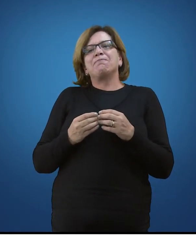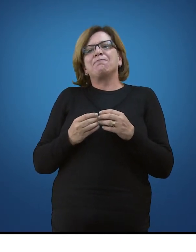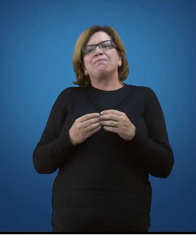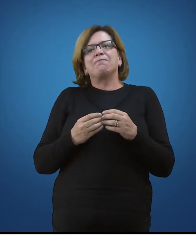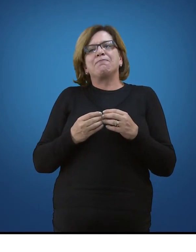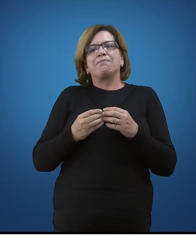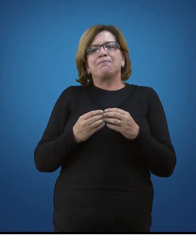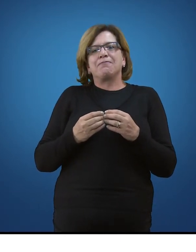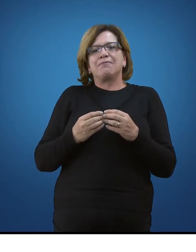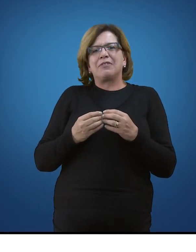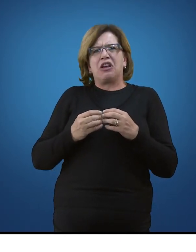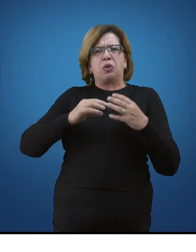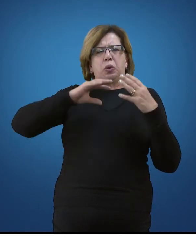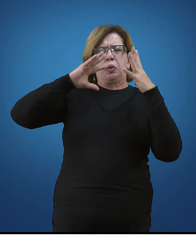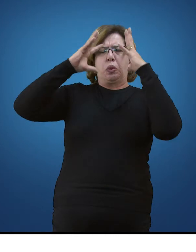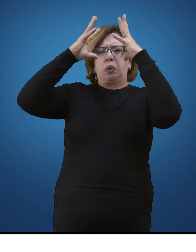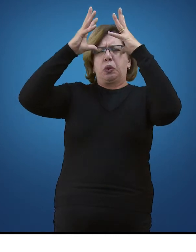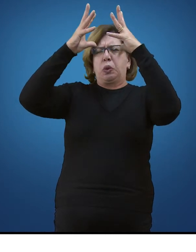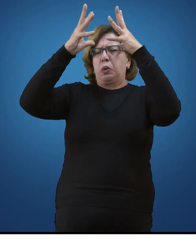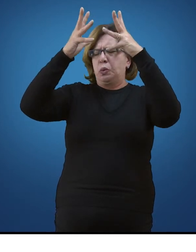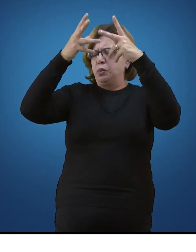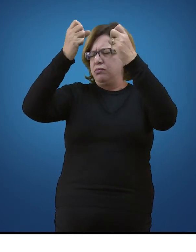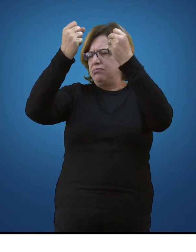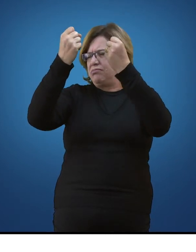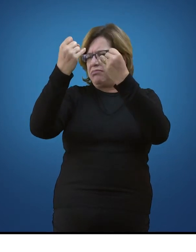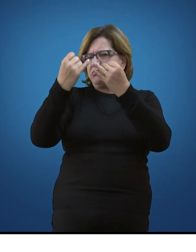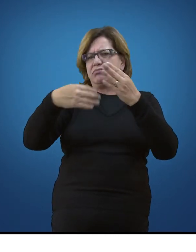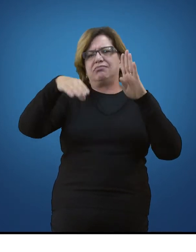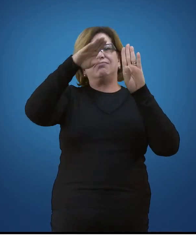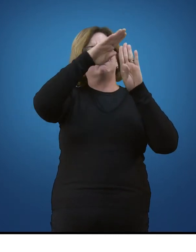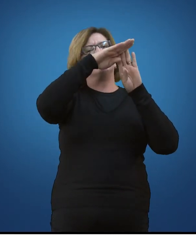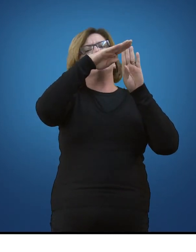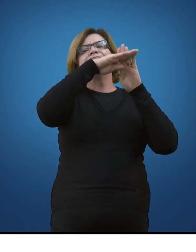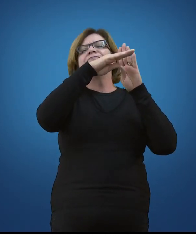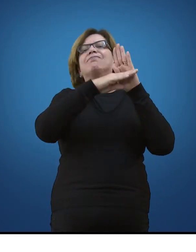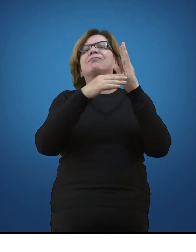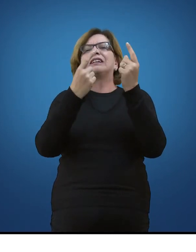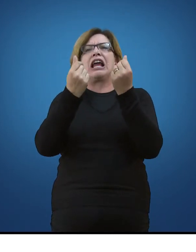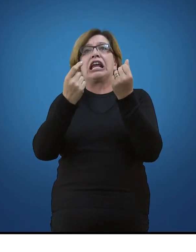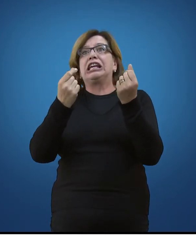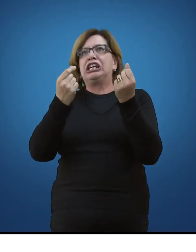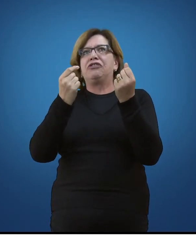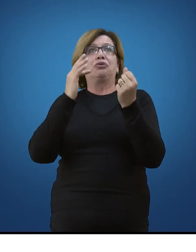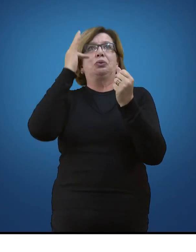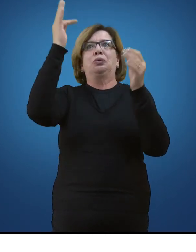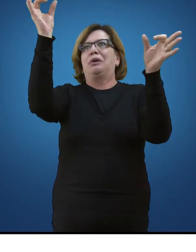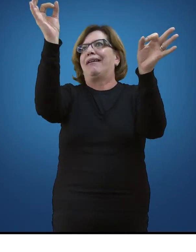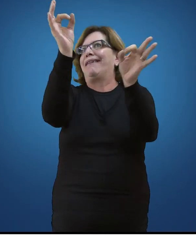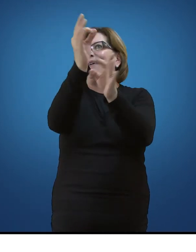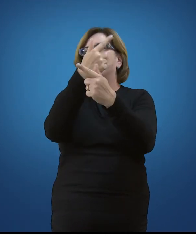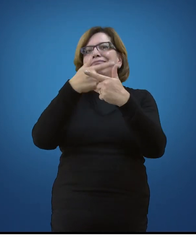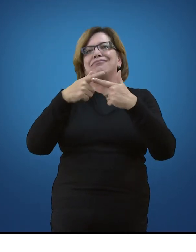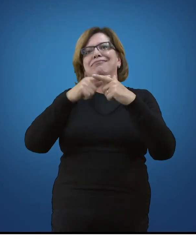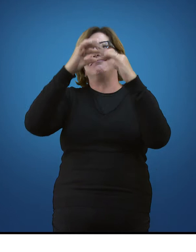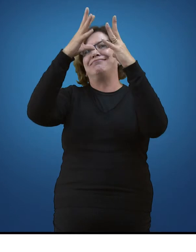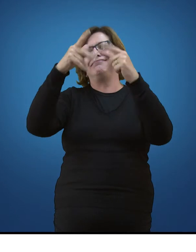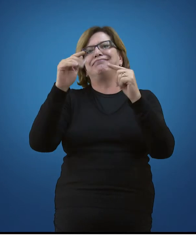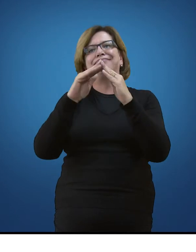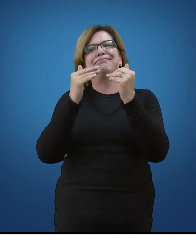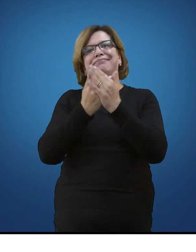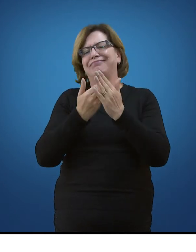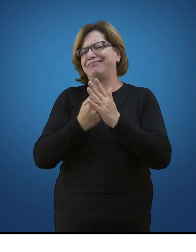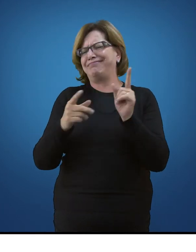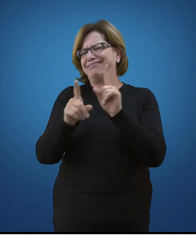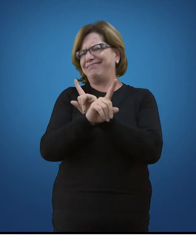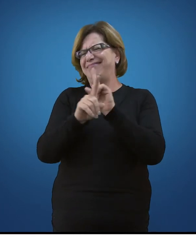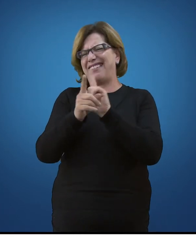um global de planejamento financeiro que resolverá os problemas de todas as instituições.